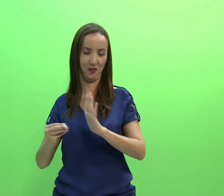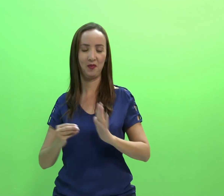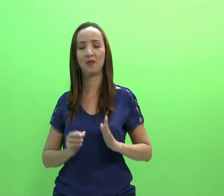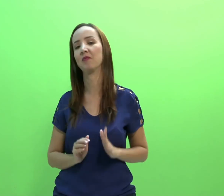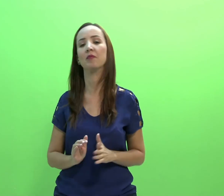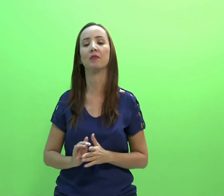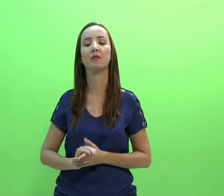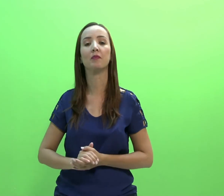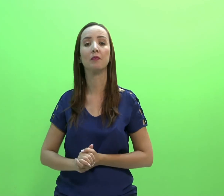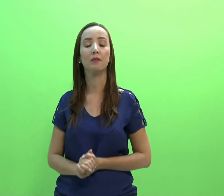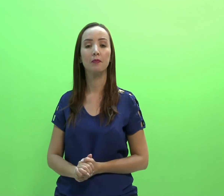Mostrar essas normas.